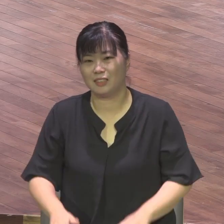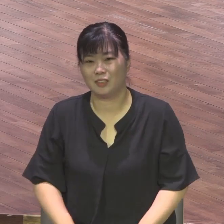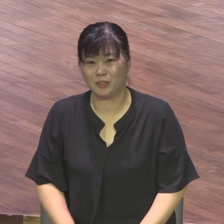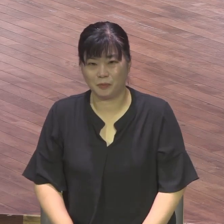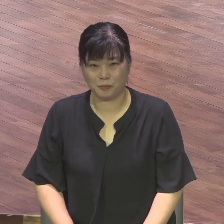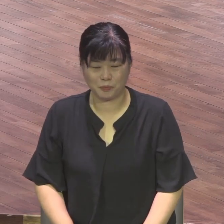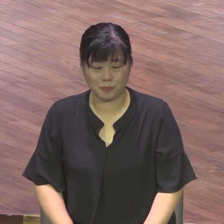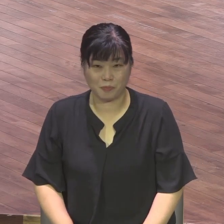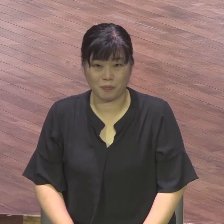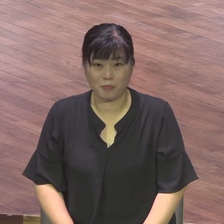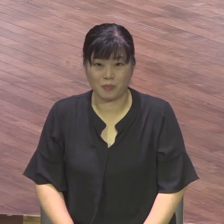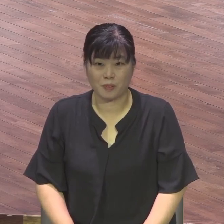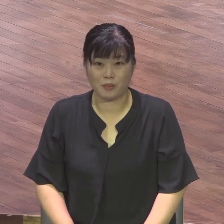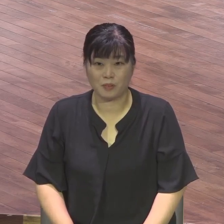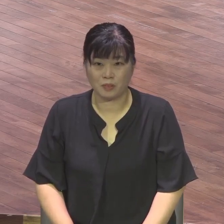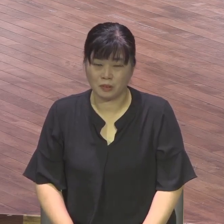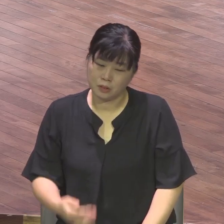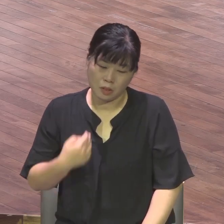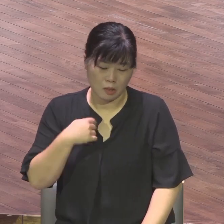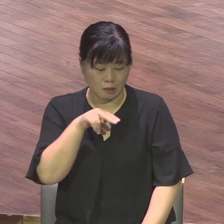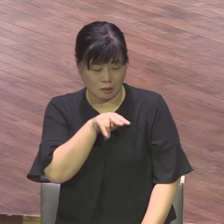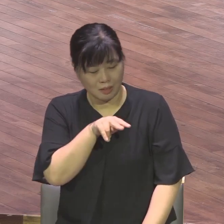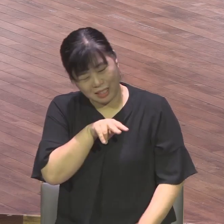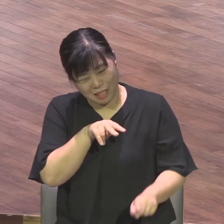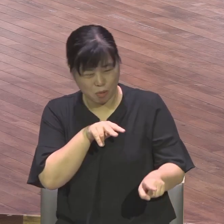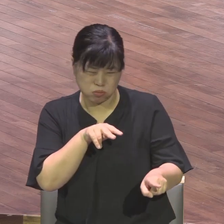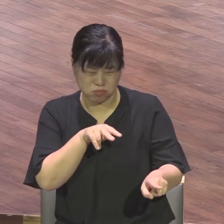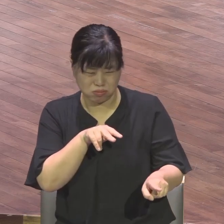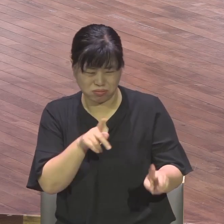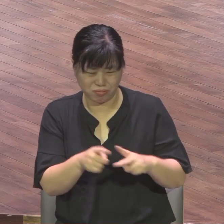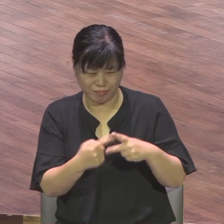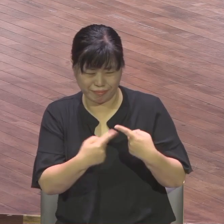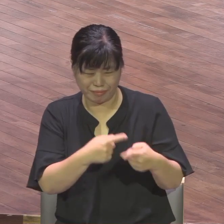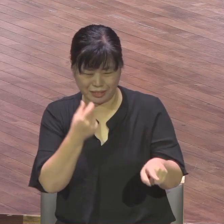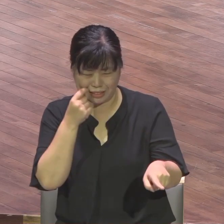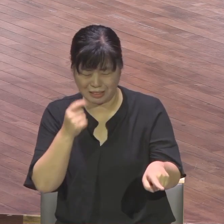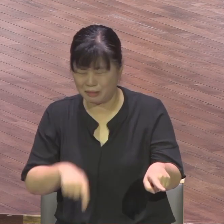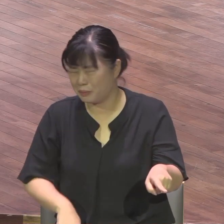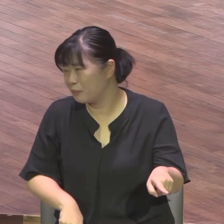갈등이 많아. 나 저 사람 도저히 이해할 수 없어. 자기 편견이야.